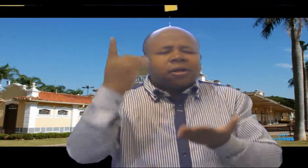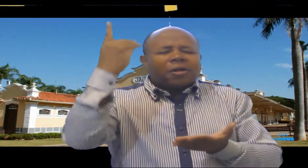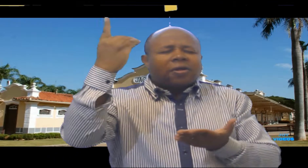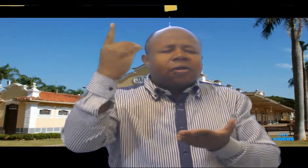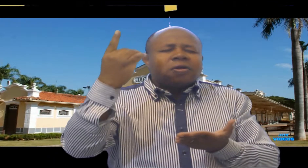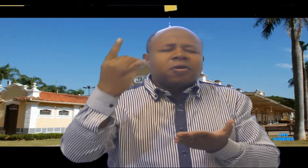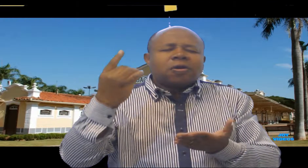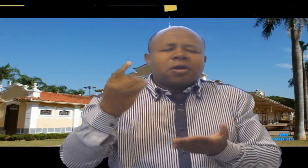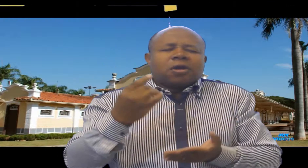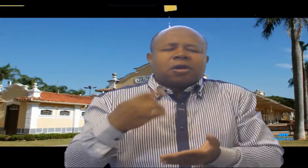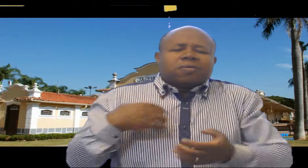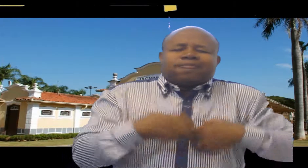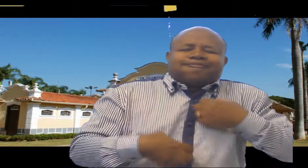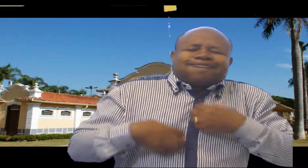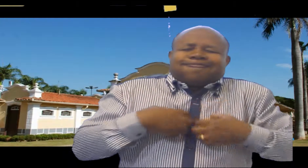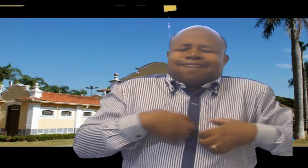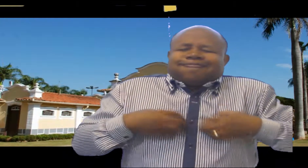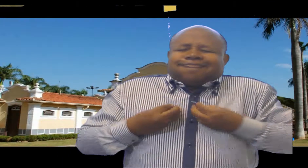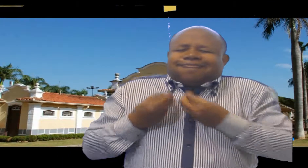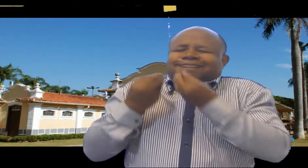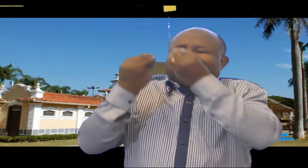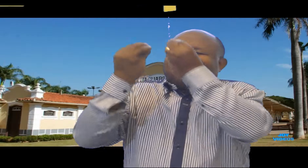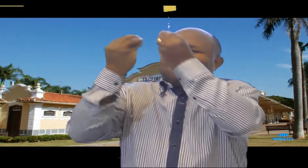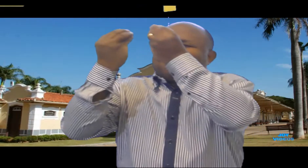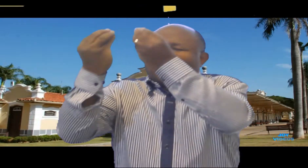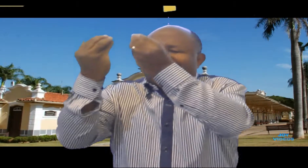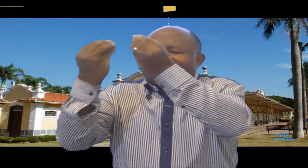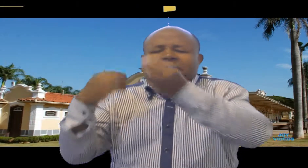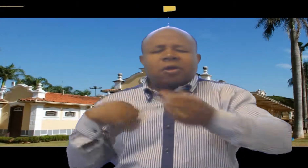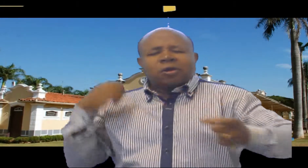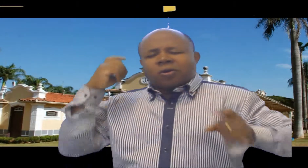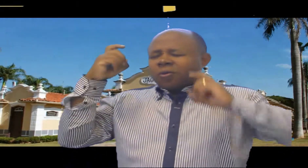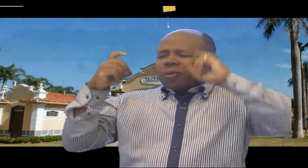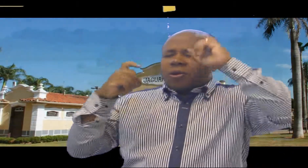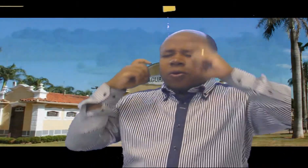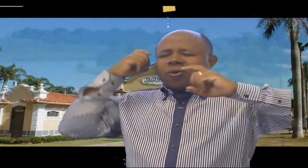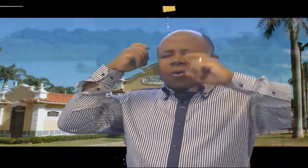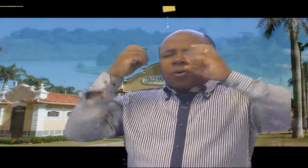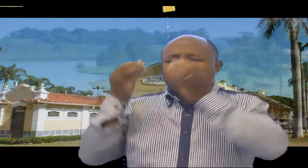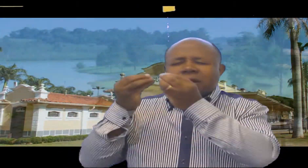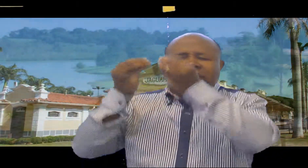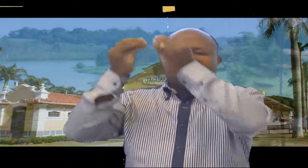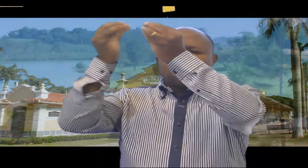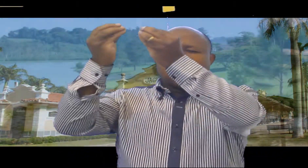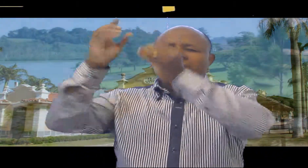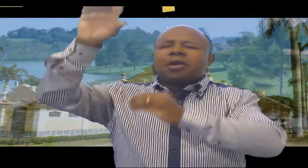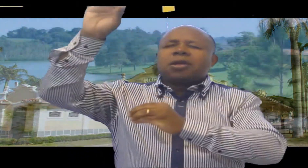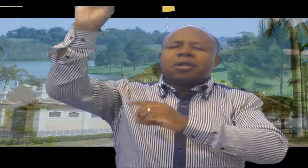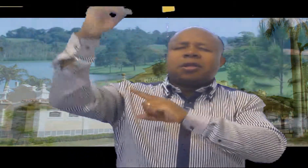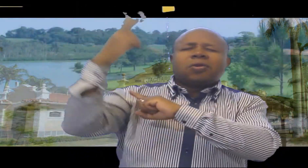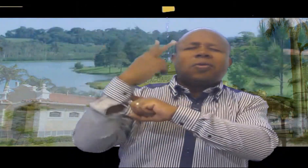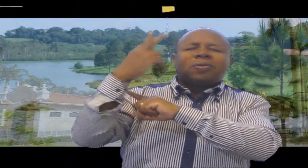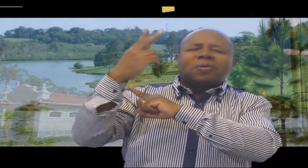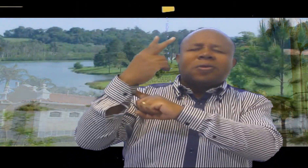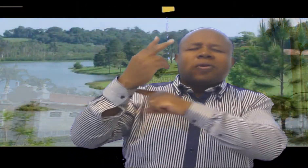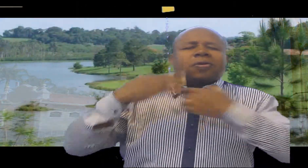Senhor sobre ele toda a vossa ansiedade, porque ele tem cuidado de vós, o Senhor tem cuidado de mim.